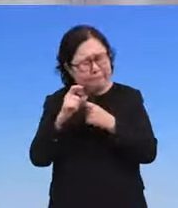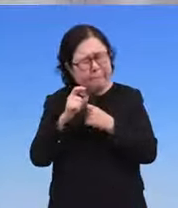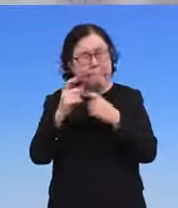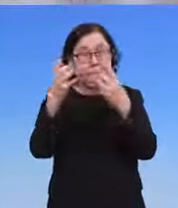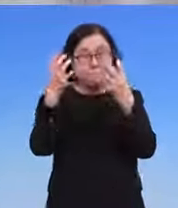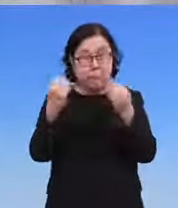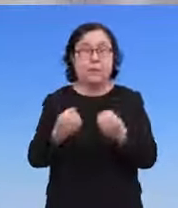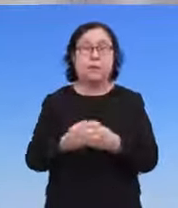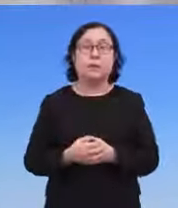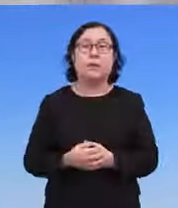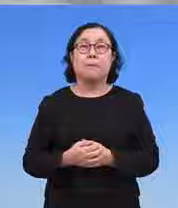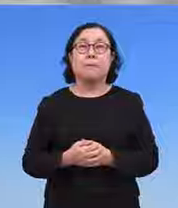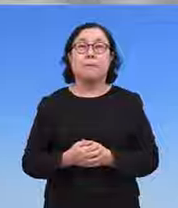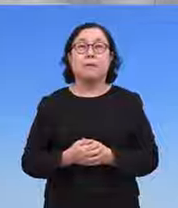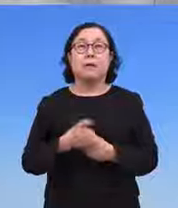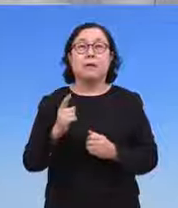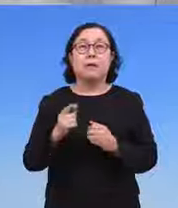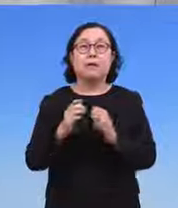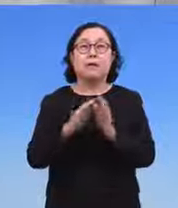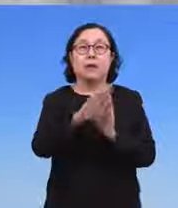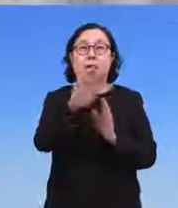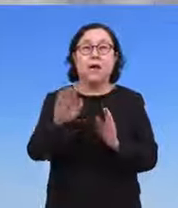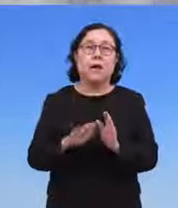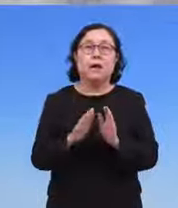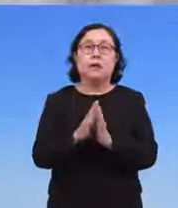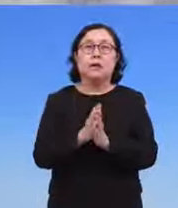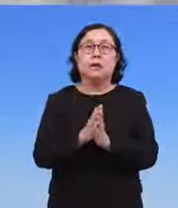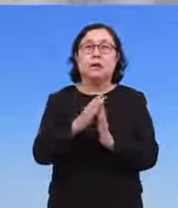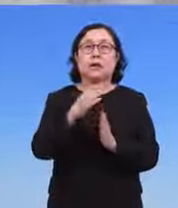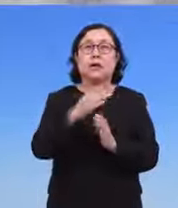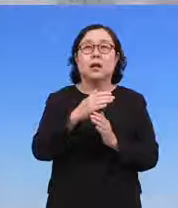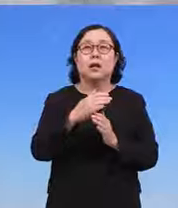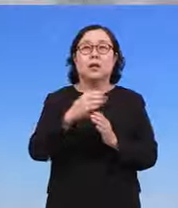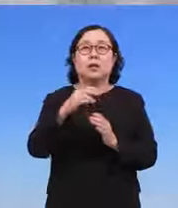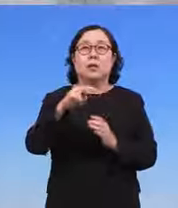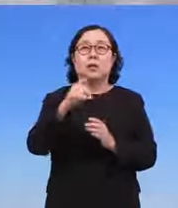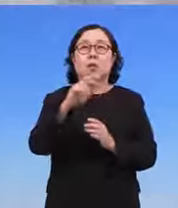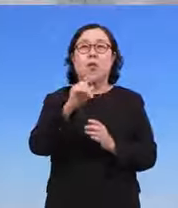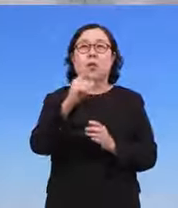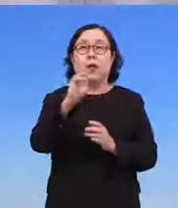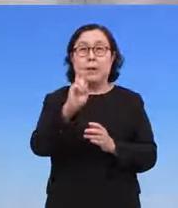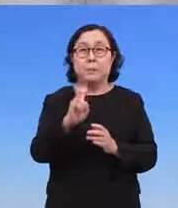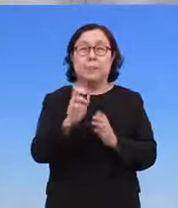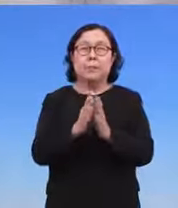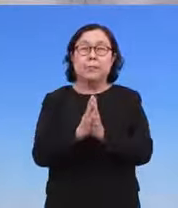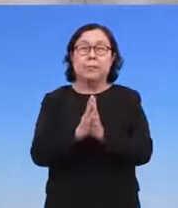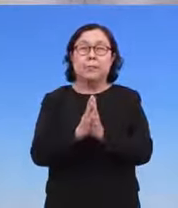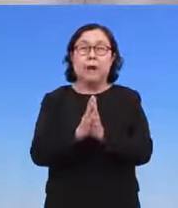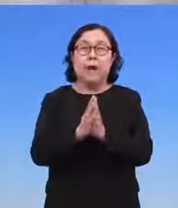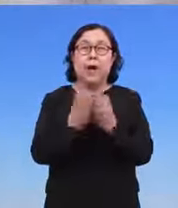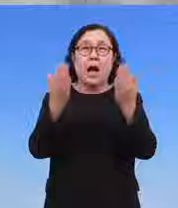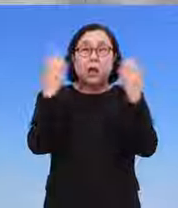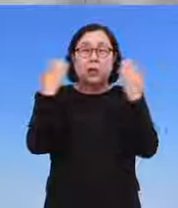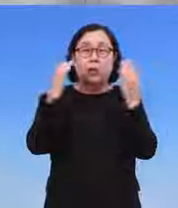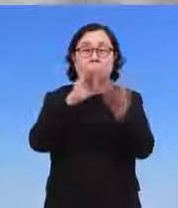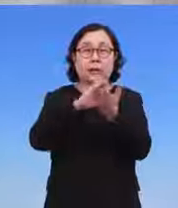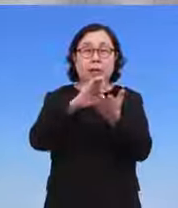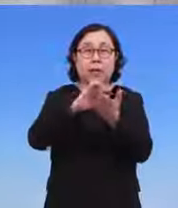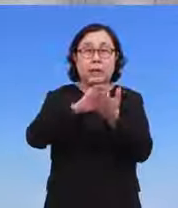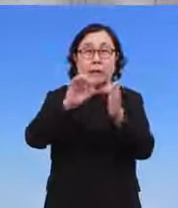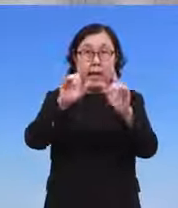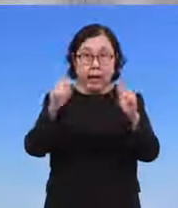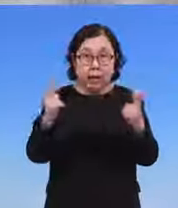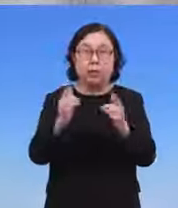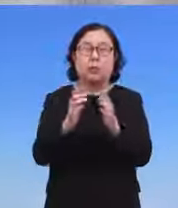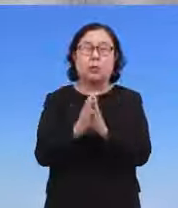이제 마음에 염려가 컸었는데 이렇게 전격적으로 이제 송림중고등학교를 이제 서지 않기로 결정을